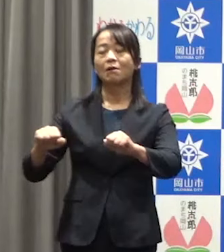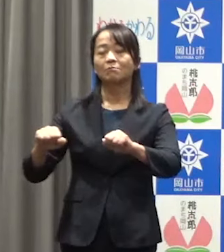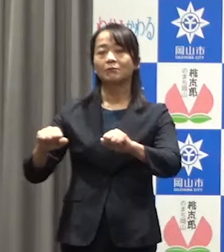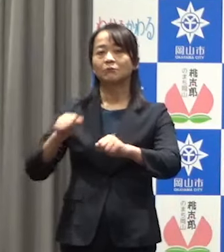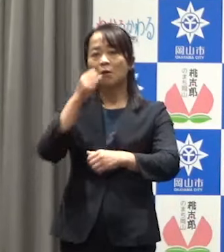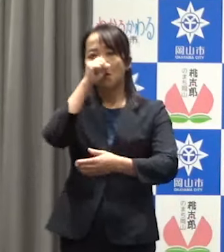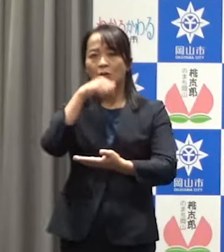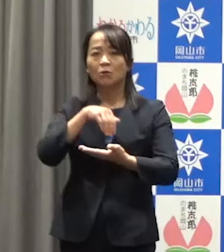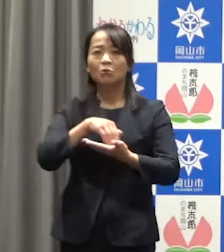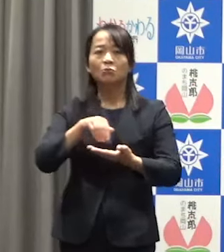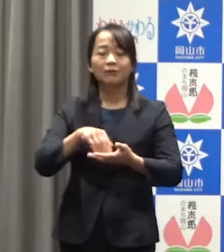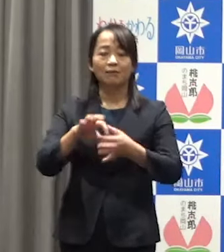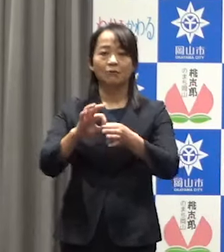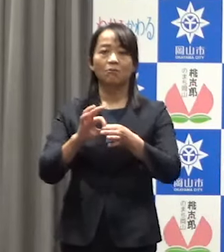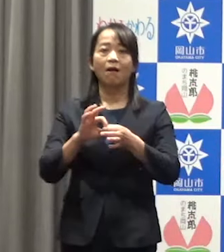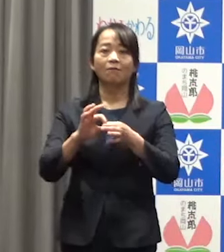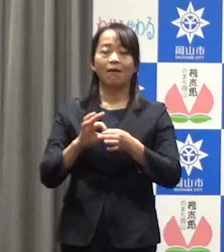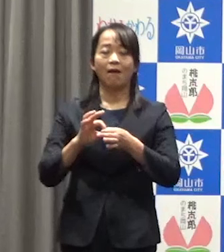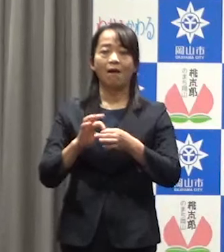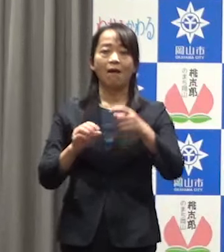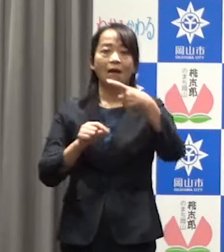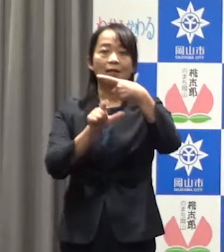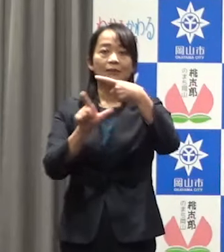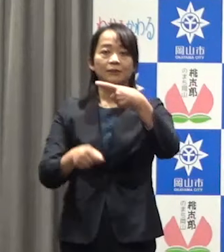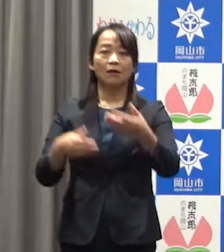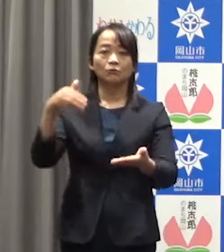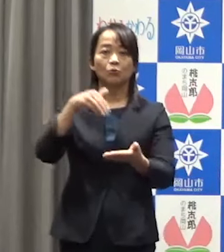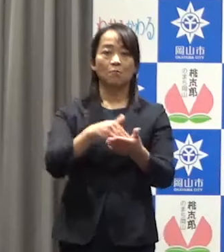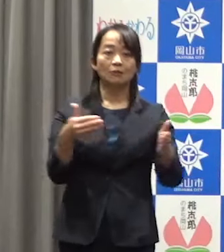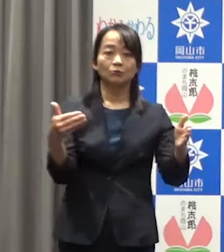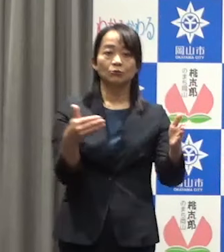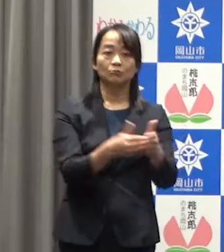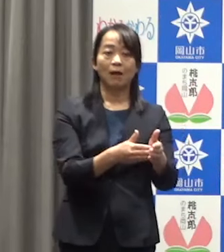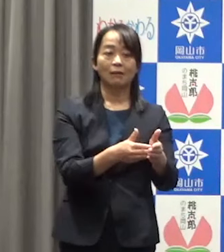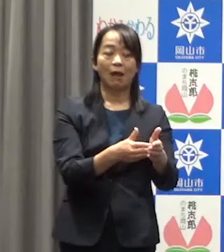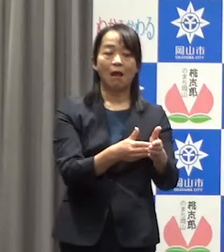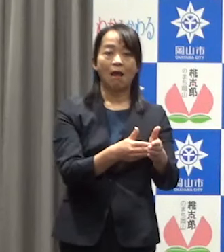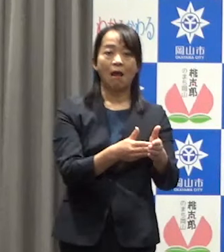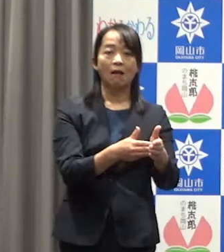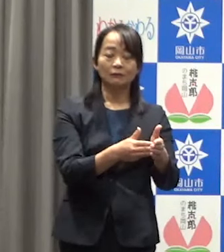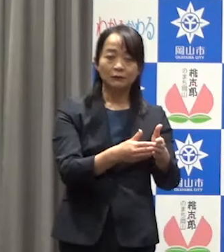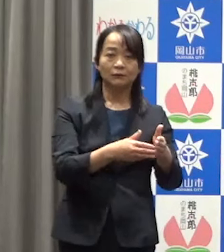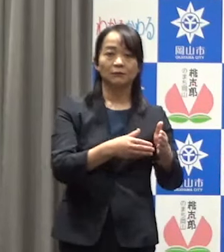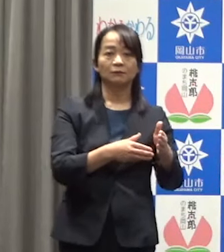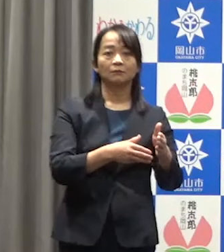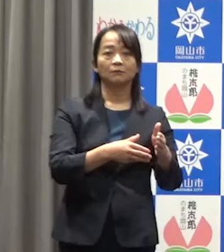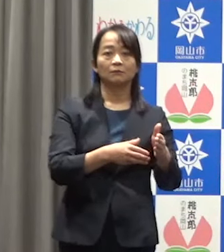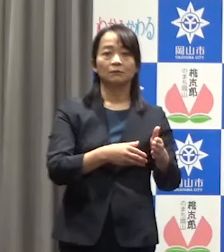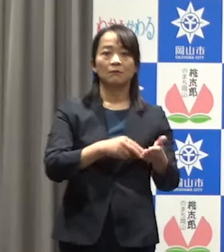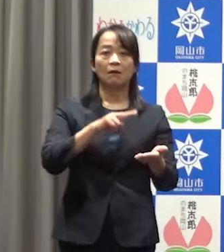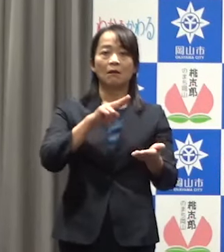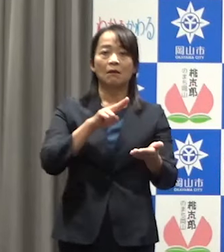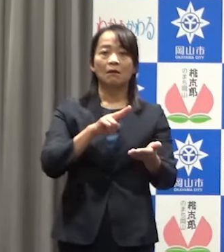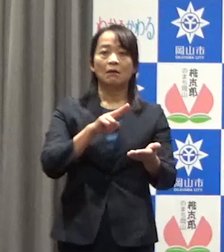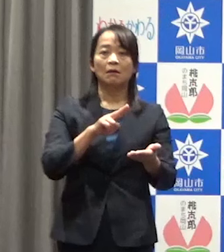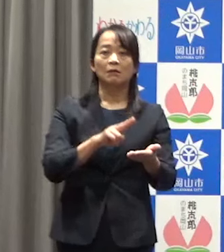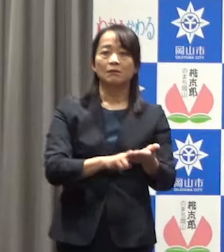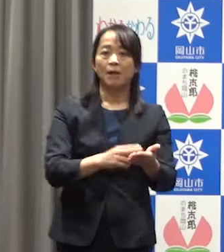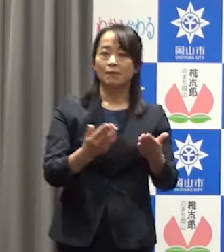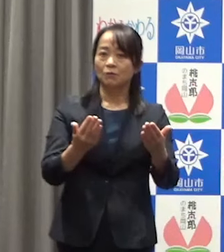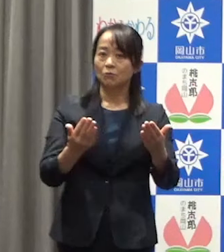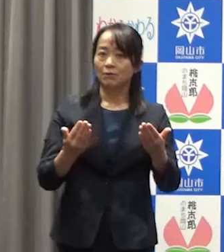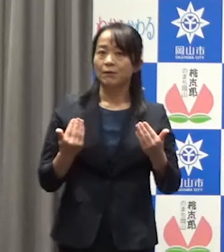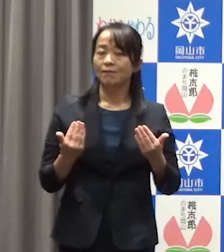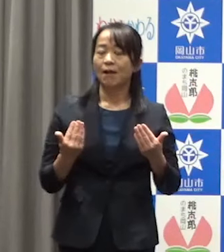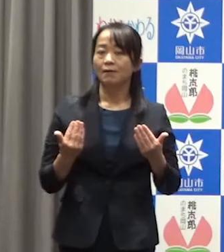には決めないといけないということなんで、今週中に、